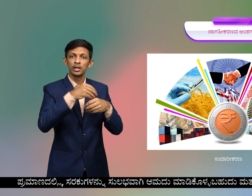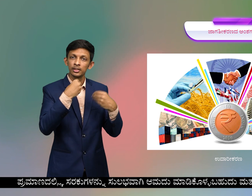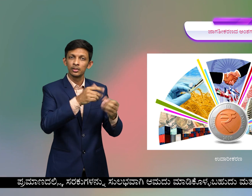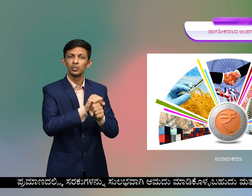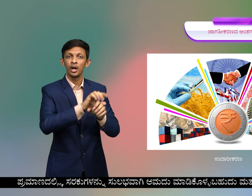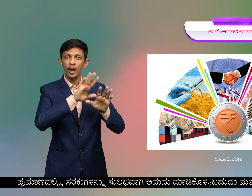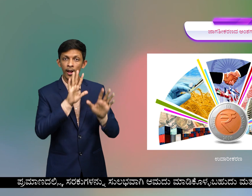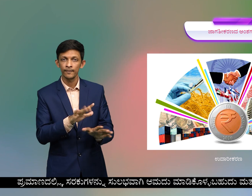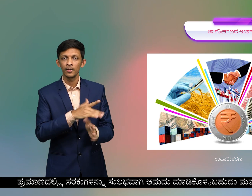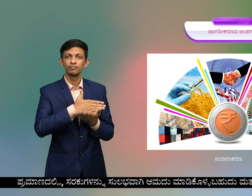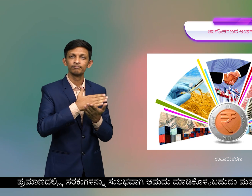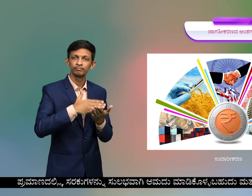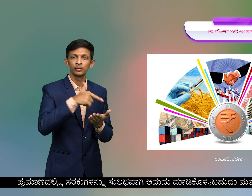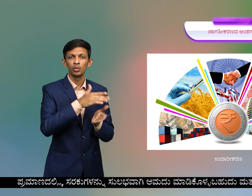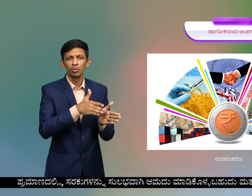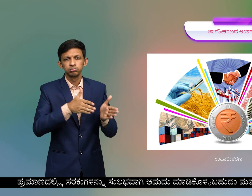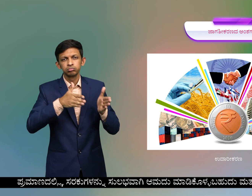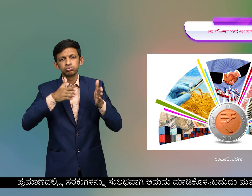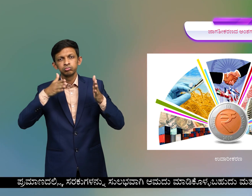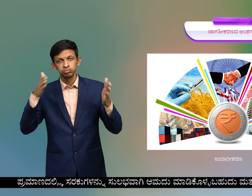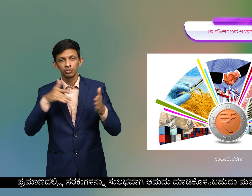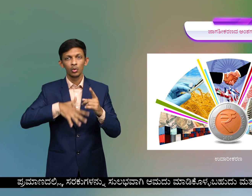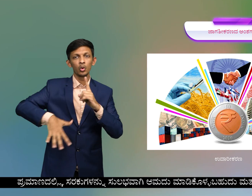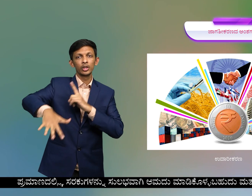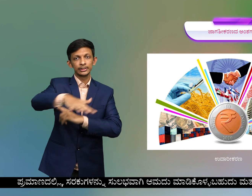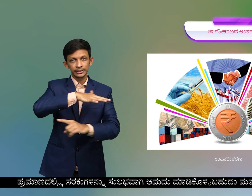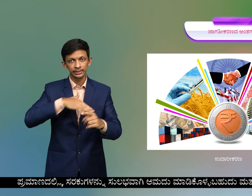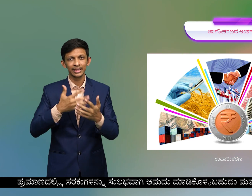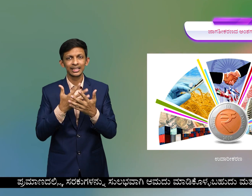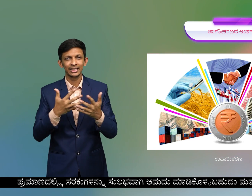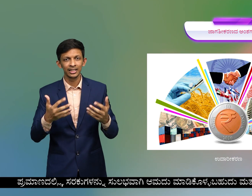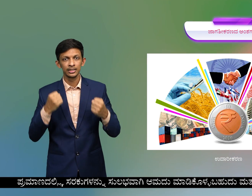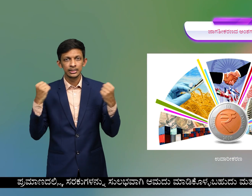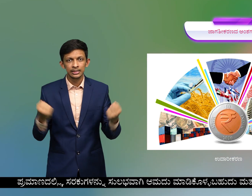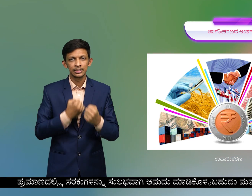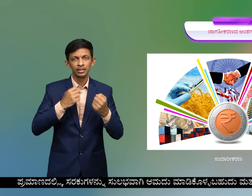ಸರಕುಗಳನ್ನು ಸುಲಭವಾಗಿ ಆಮದು ಮಾಡಿಕೊಳ್ಳಬಹುದು ಮತ್ತು ರಫ್ತು ಮಾಡಬಹುದು.